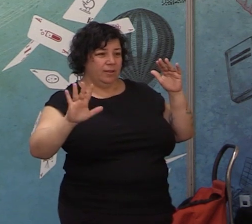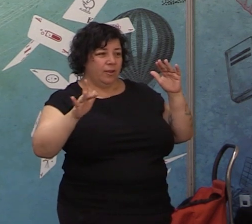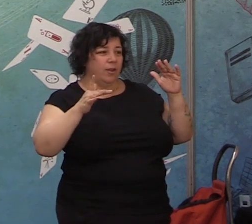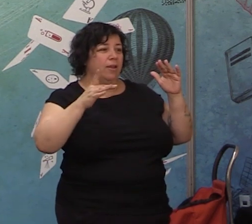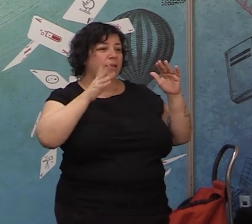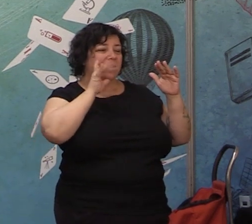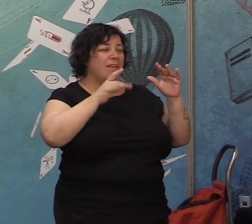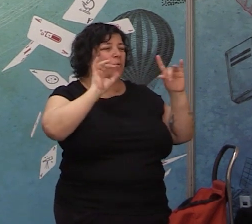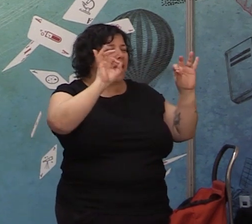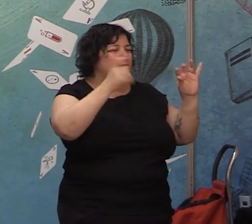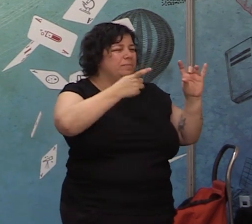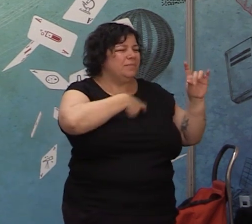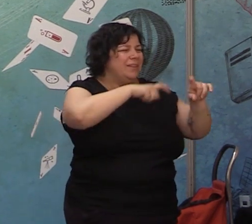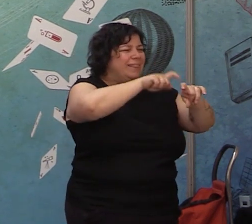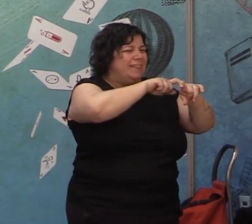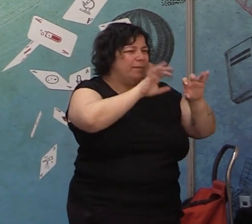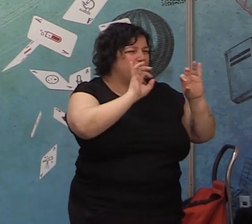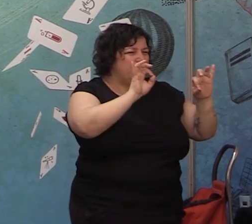ateromatosis coronaria, es decir,